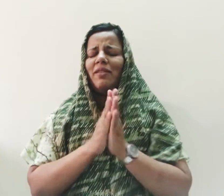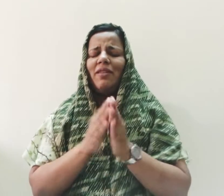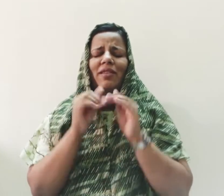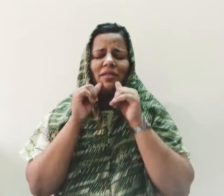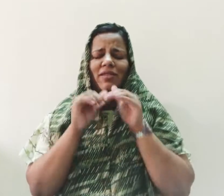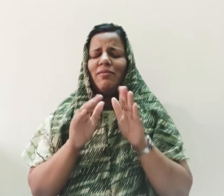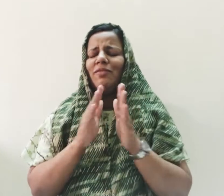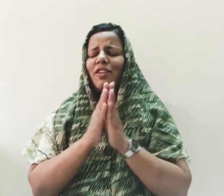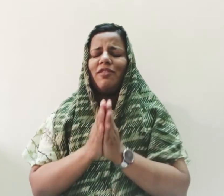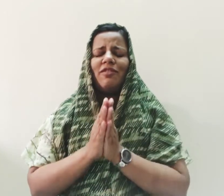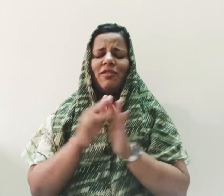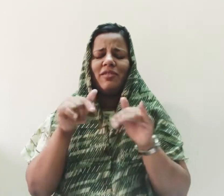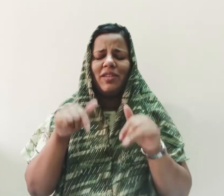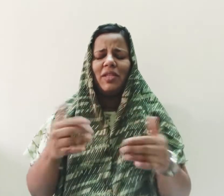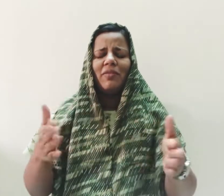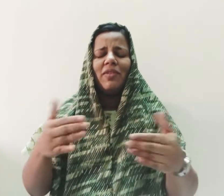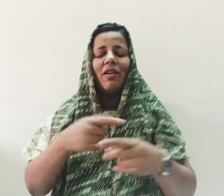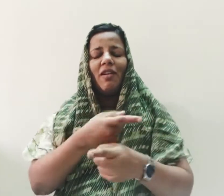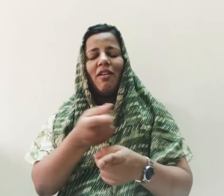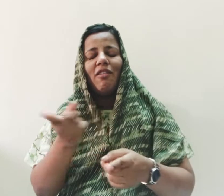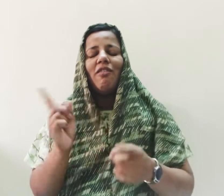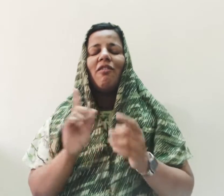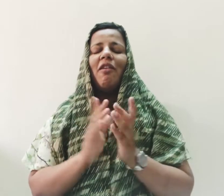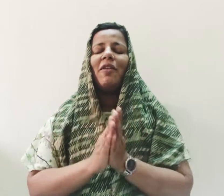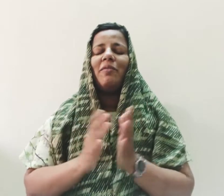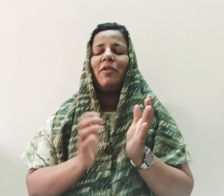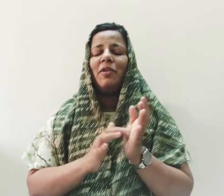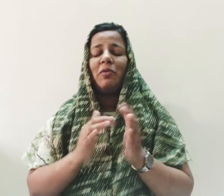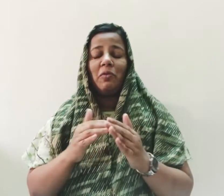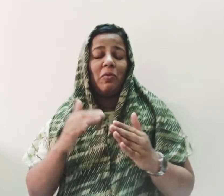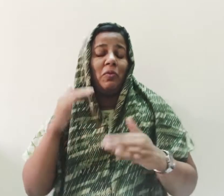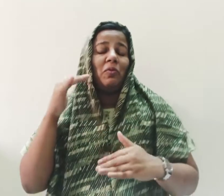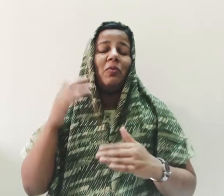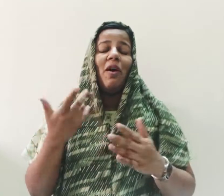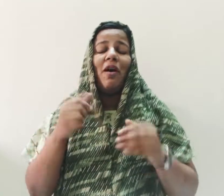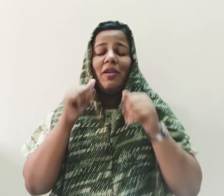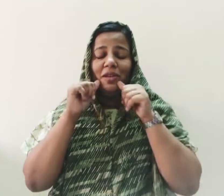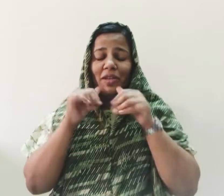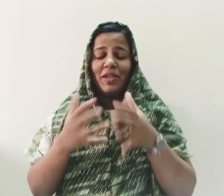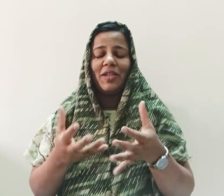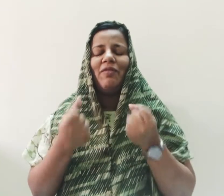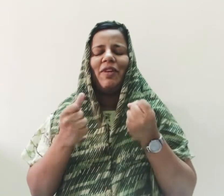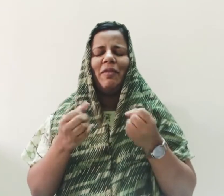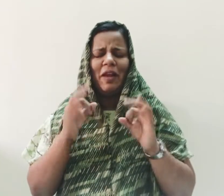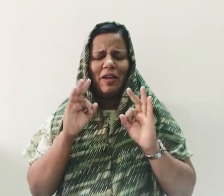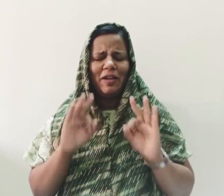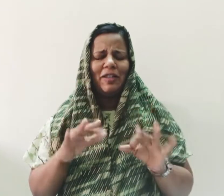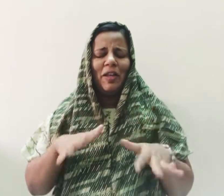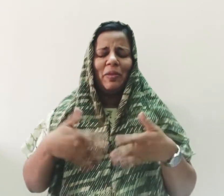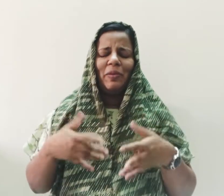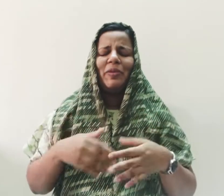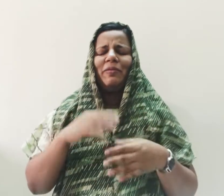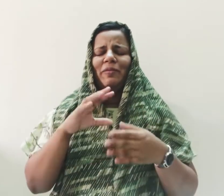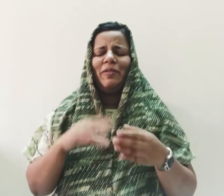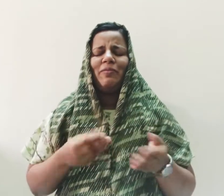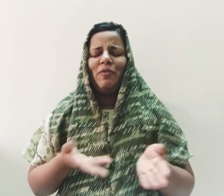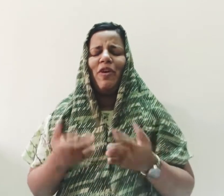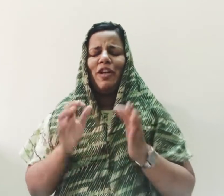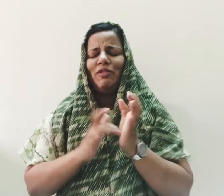അനുഗ്രഹിക്കുന്നു. ഇന്ന് അതിൽ പങ്കാളികളാകുന്ന എല്ലാവരും ഏറ്റവും അനുഗ്രഹിക്കപ്പെട്ടവരായി സംതൃപ്തിയോടെ അവൻ പിരിയുവാൻ കർത്താവ്